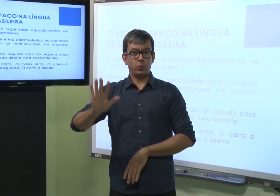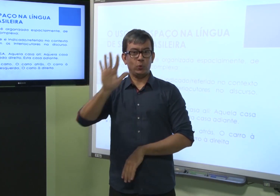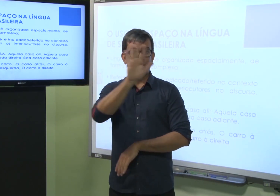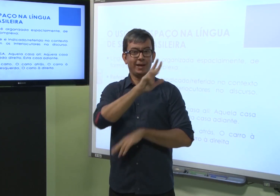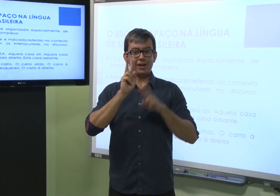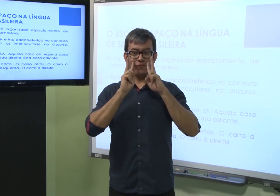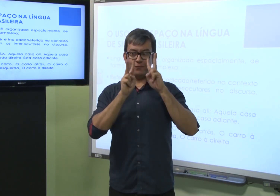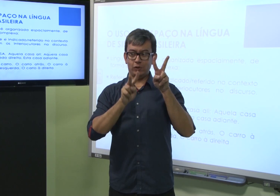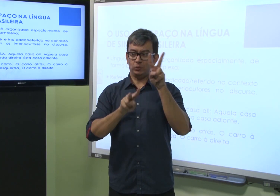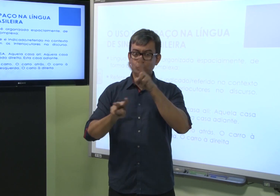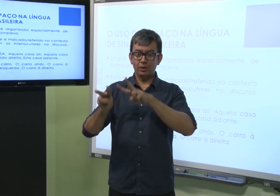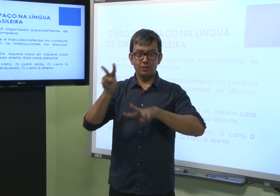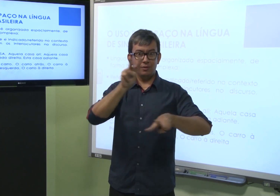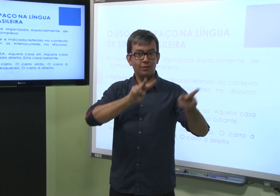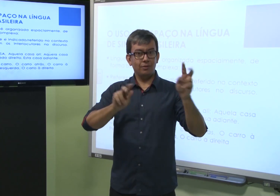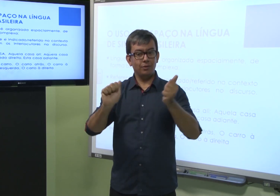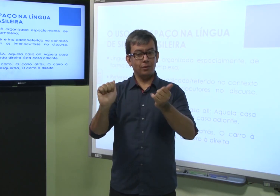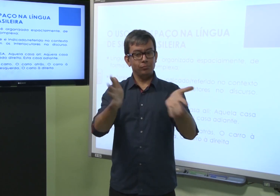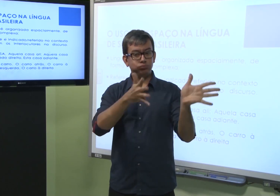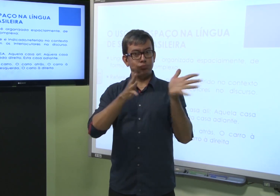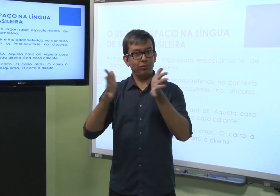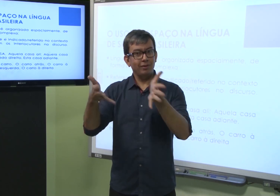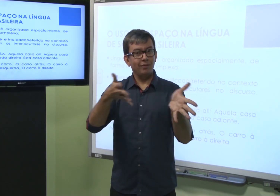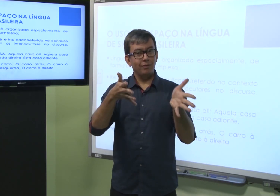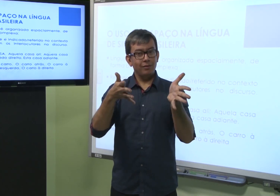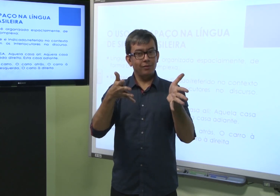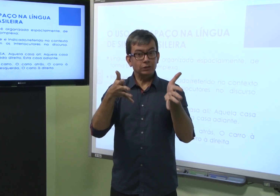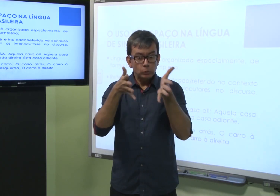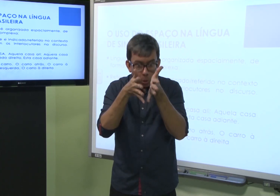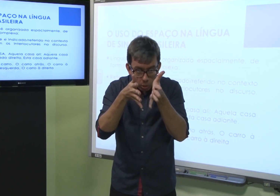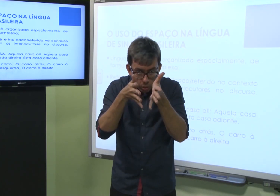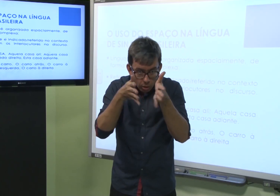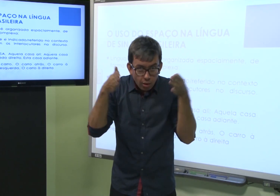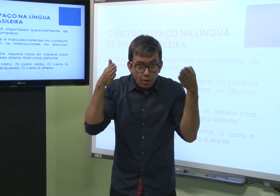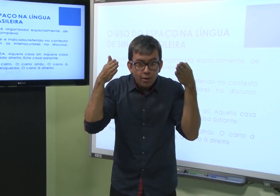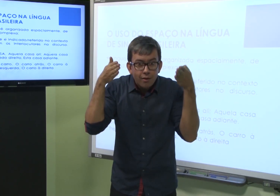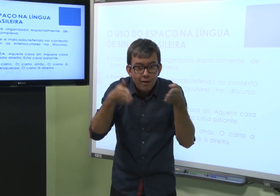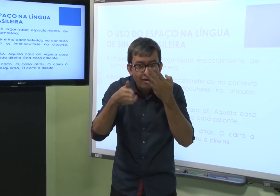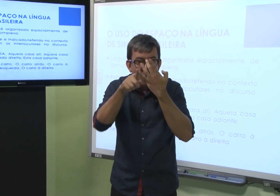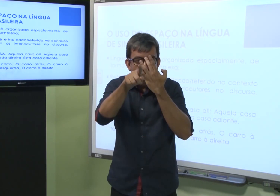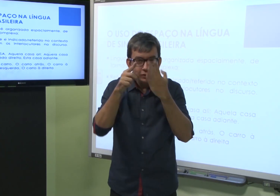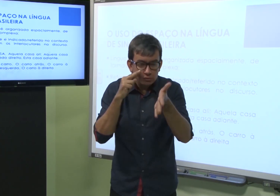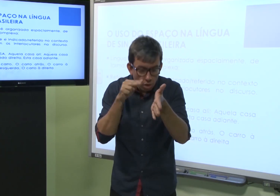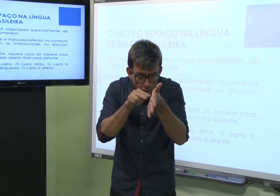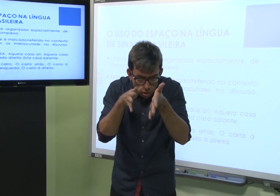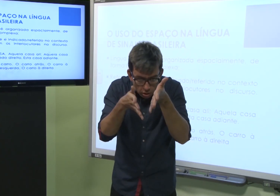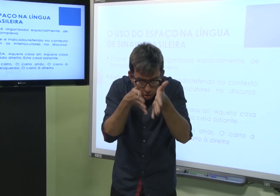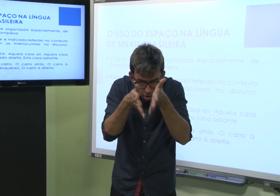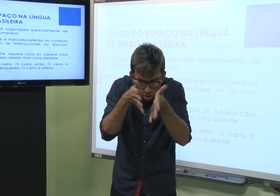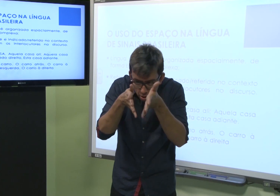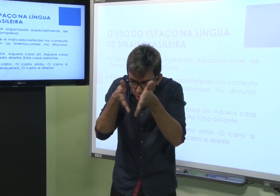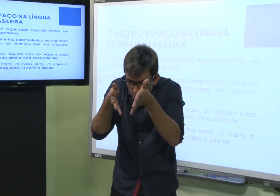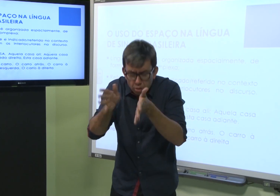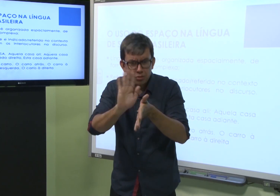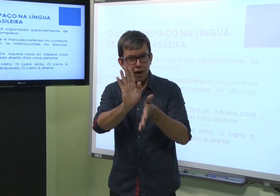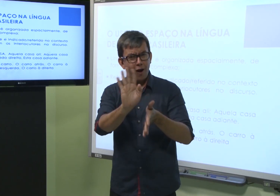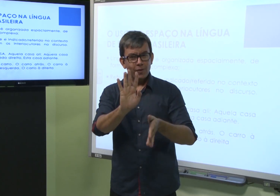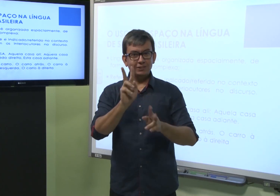uma sinalização mais fechada. Você consegue fazer uma sinalização mais aberta. Parece que você faz uma sinalização olhando